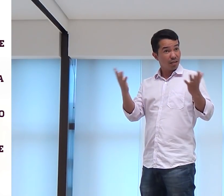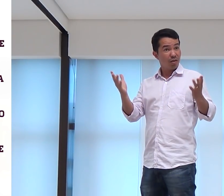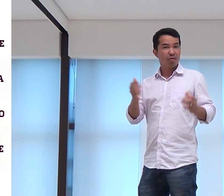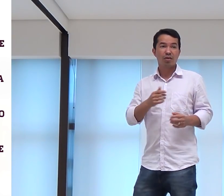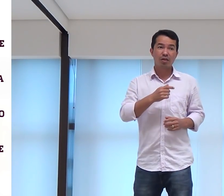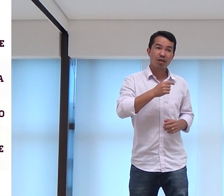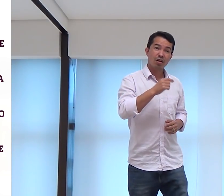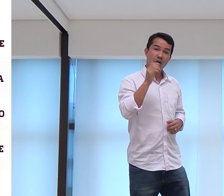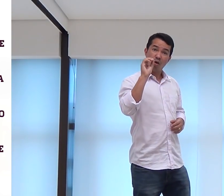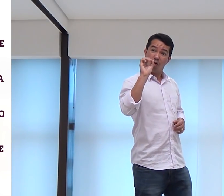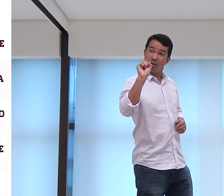não é permitido.